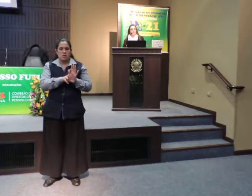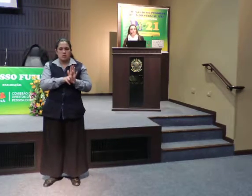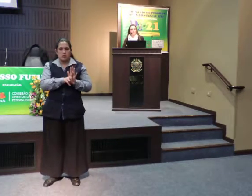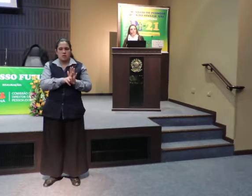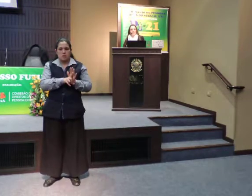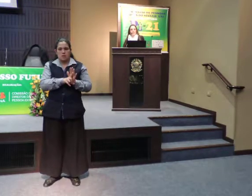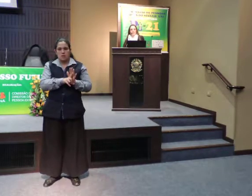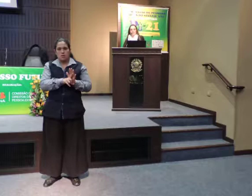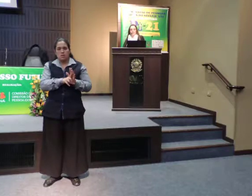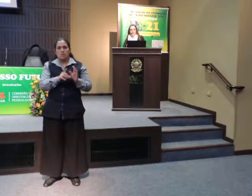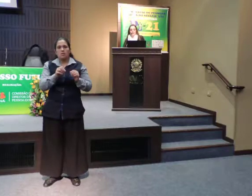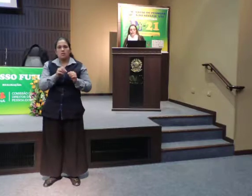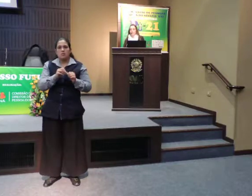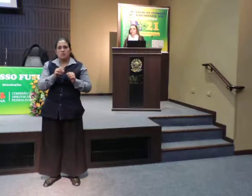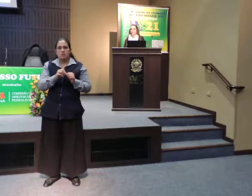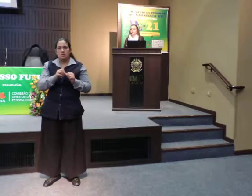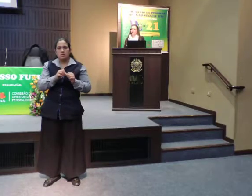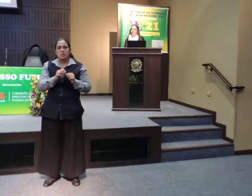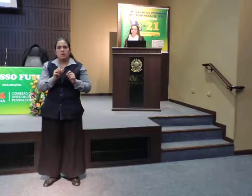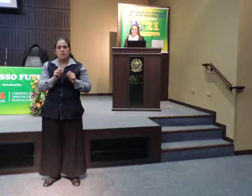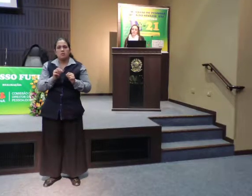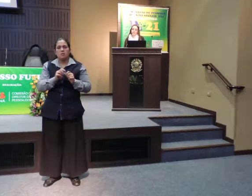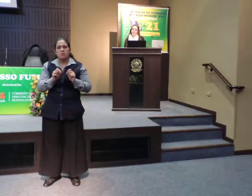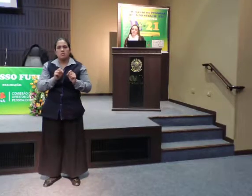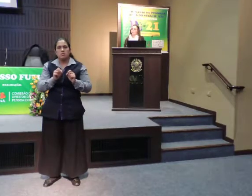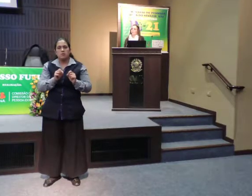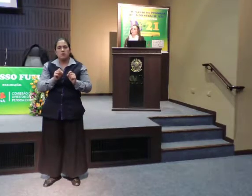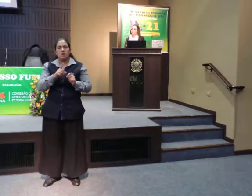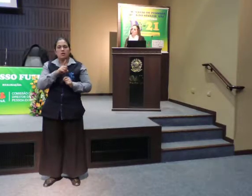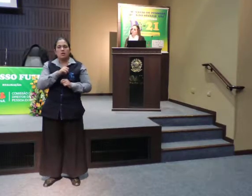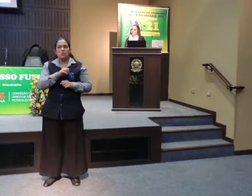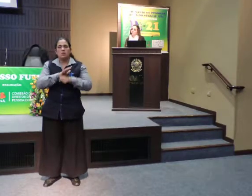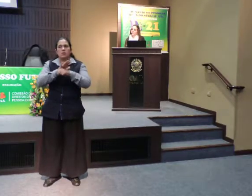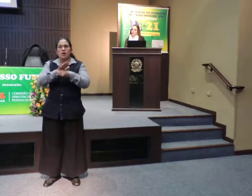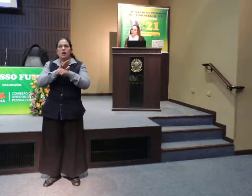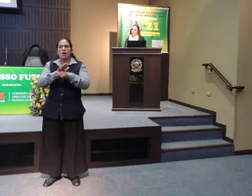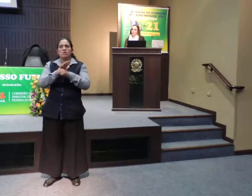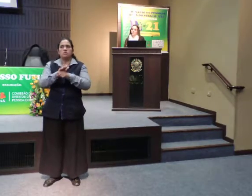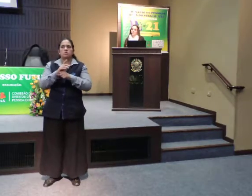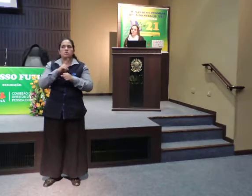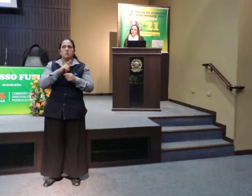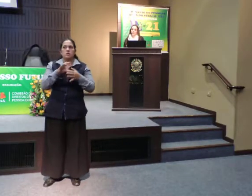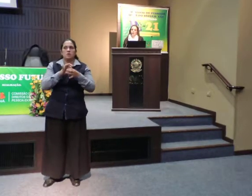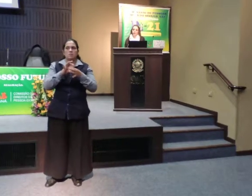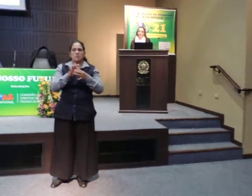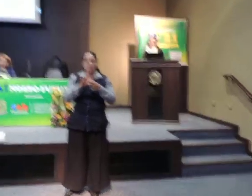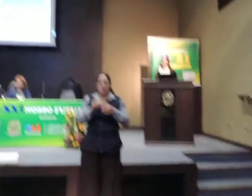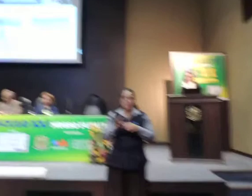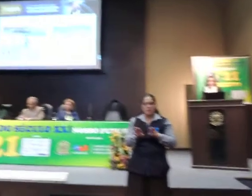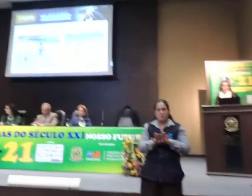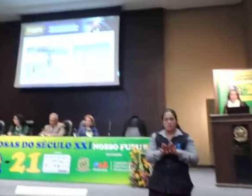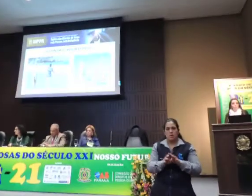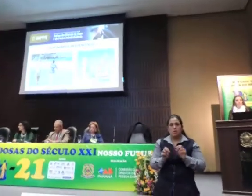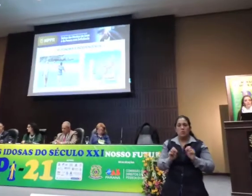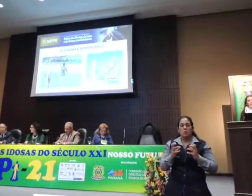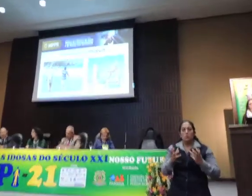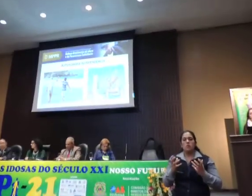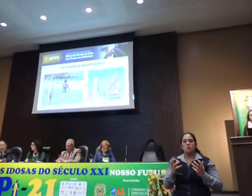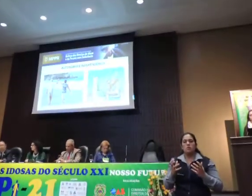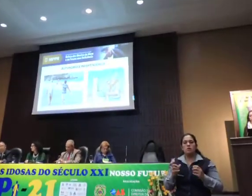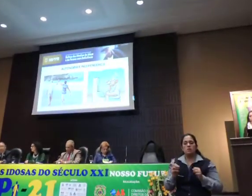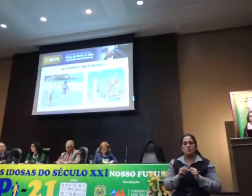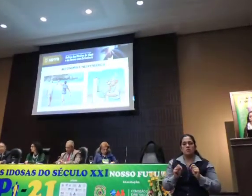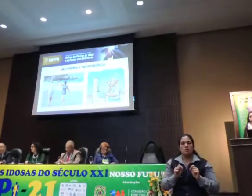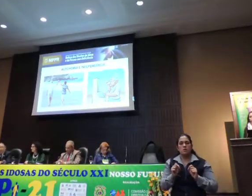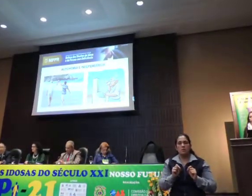mesmo a feitura dela em si, é para segurar a independência e a autonomia. Tudo que se quer é que o passar